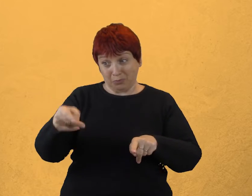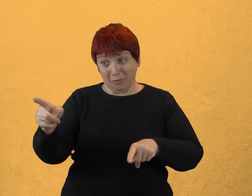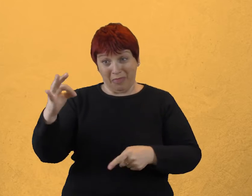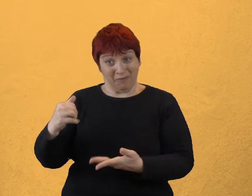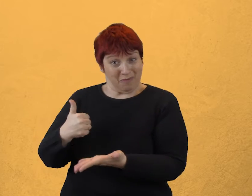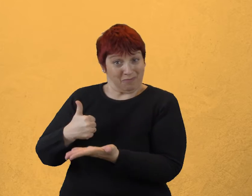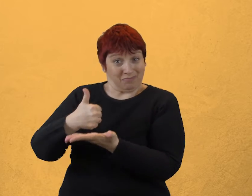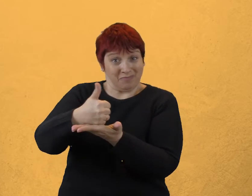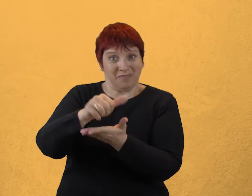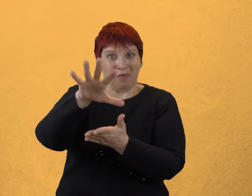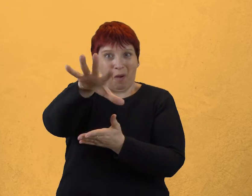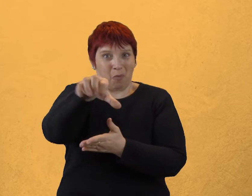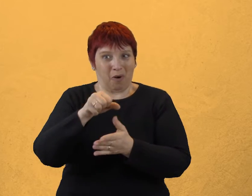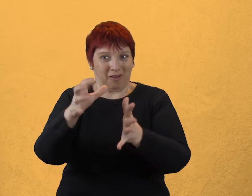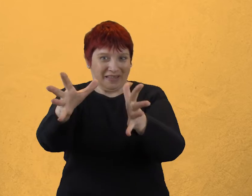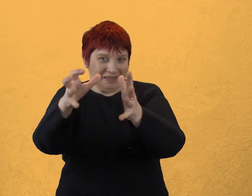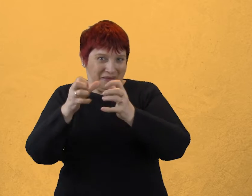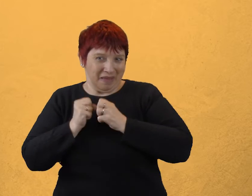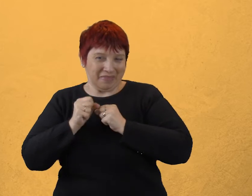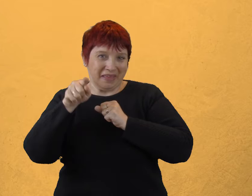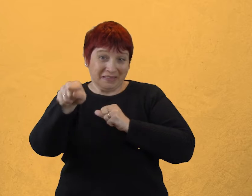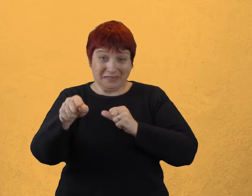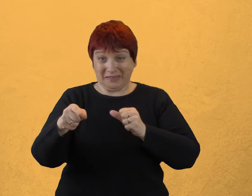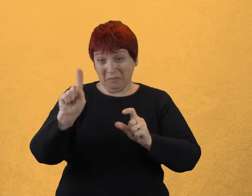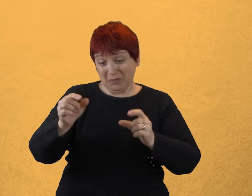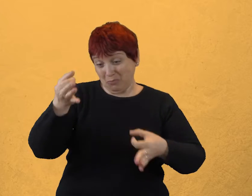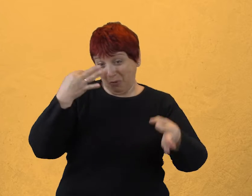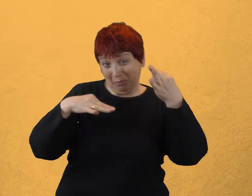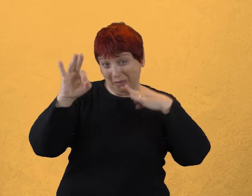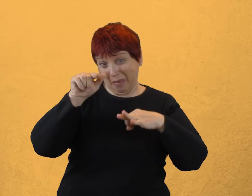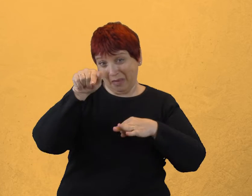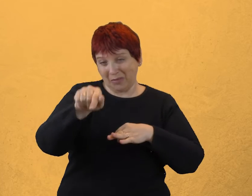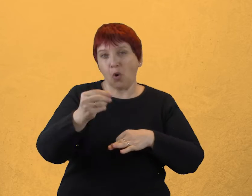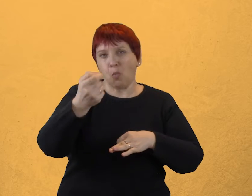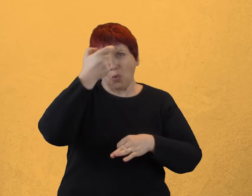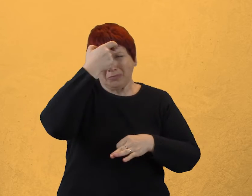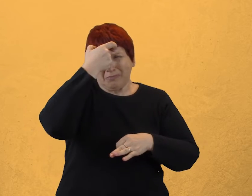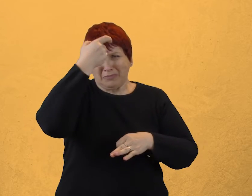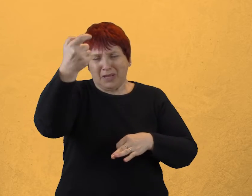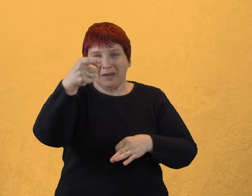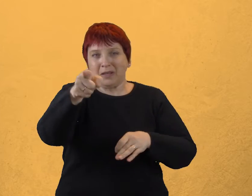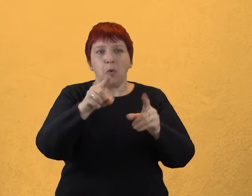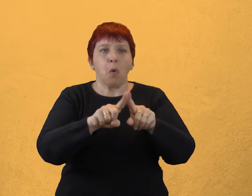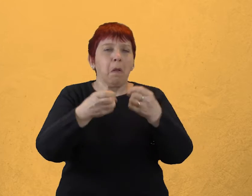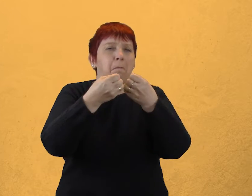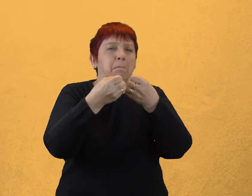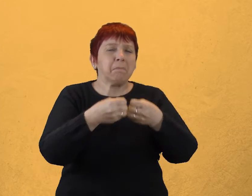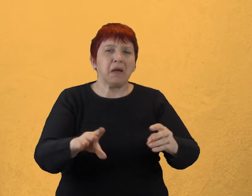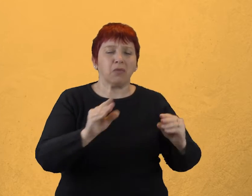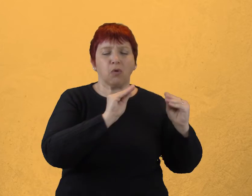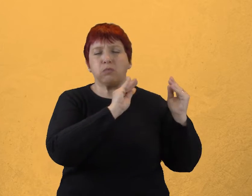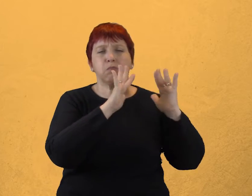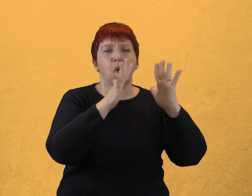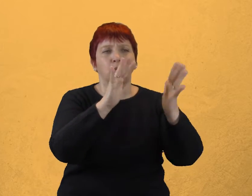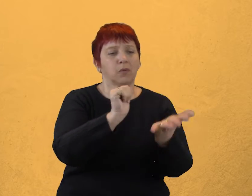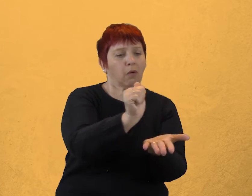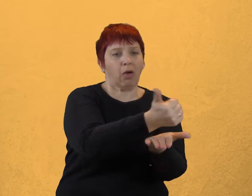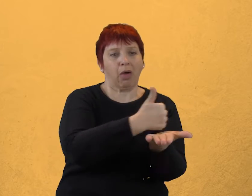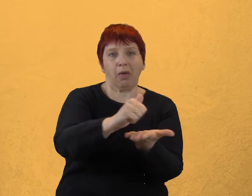era el que al final de cuentas debía encontrar a Paola como científica extraviada en el parque, se levantara de